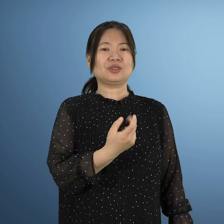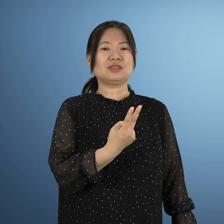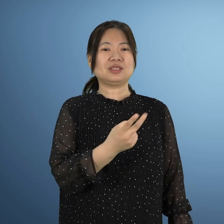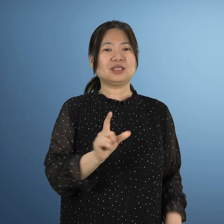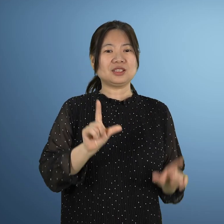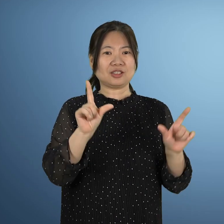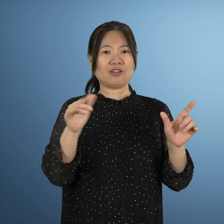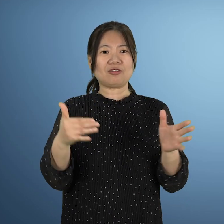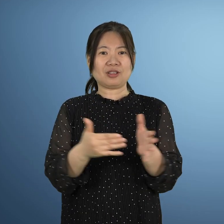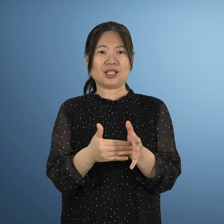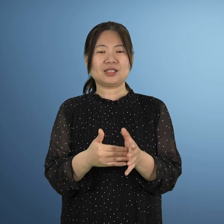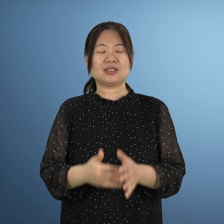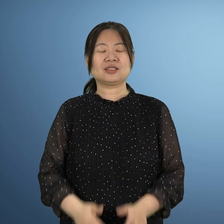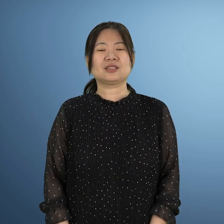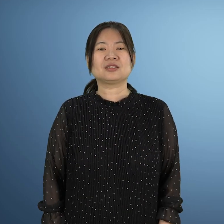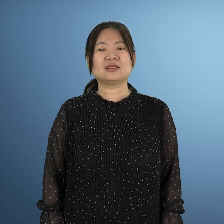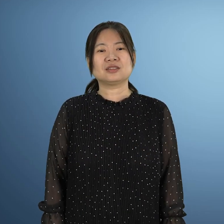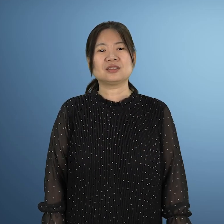262년까지